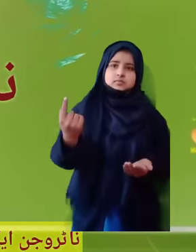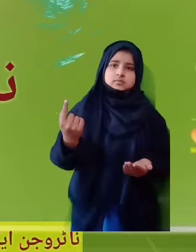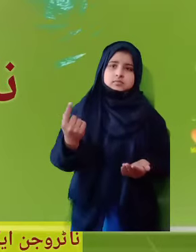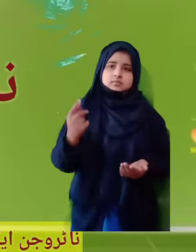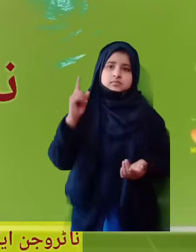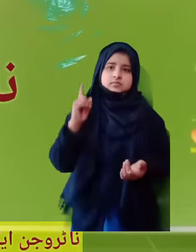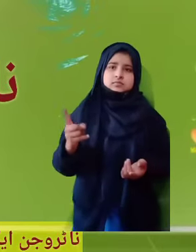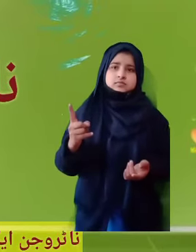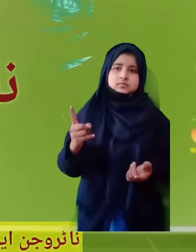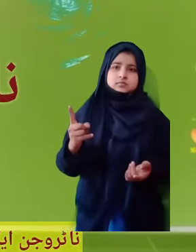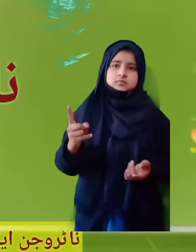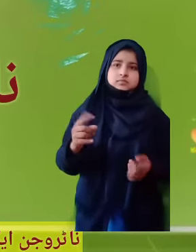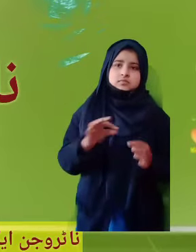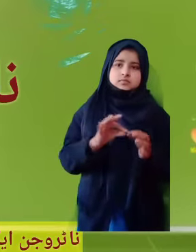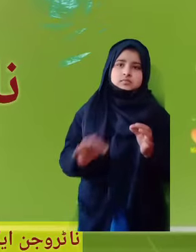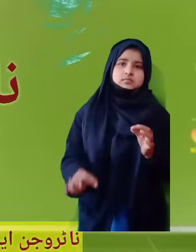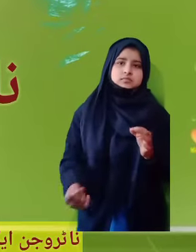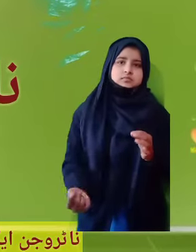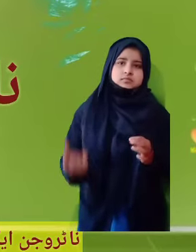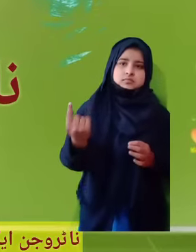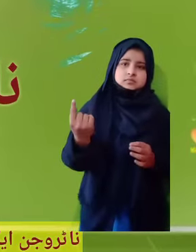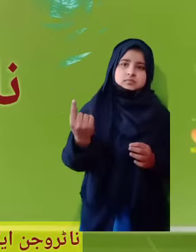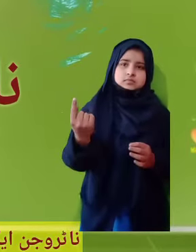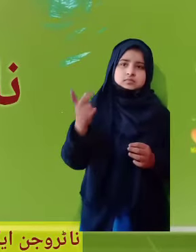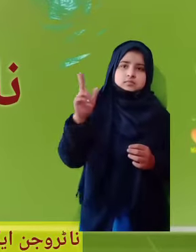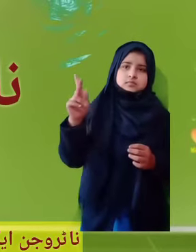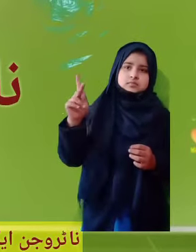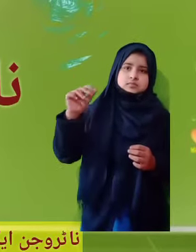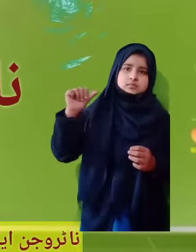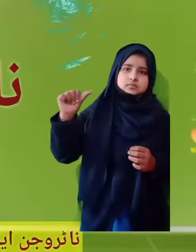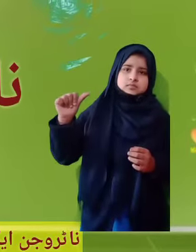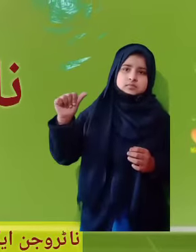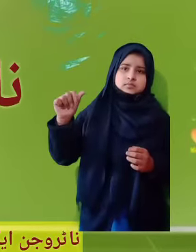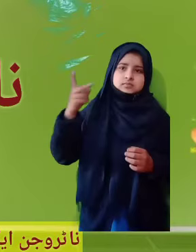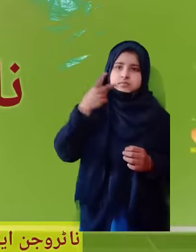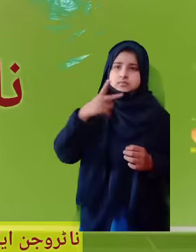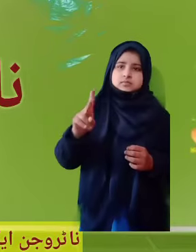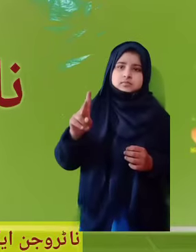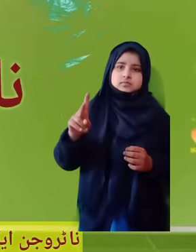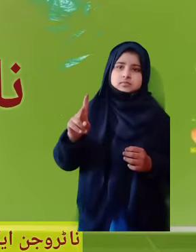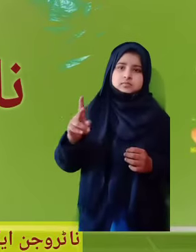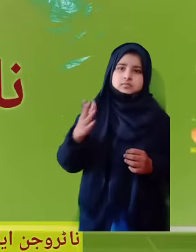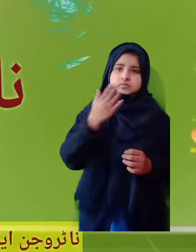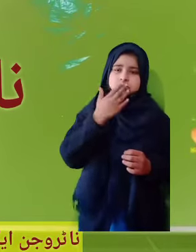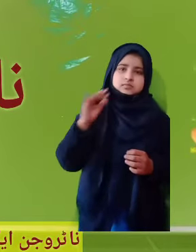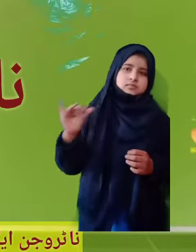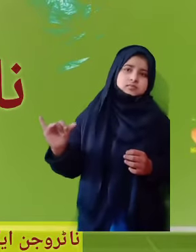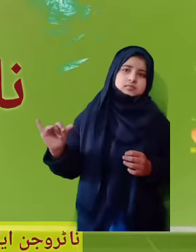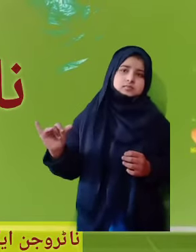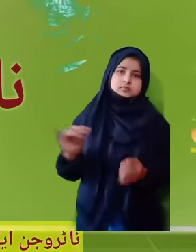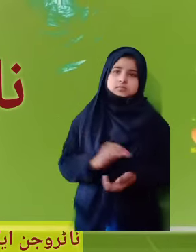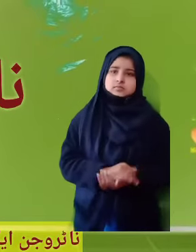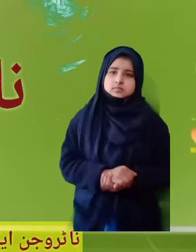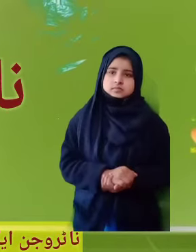नाइट्रोजन एक गैस का नाम